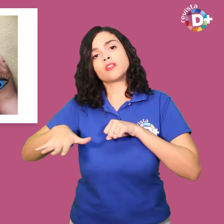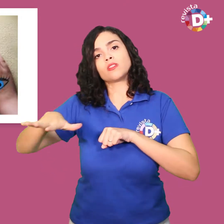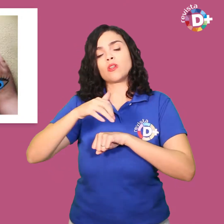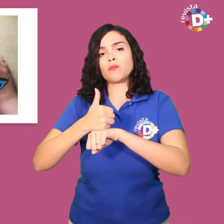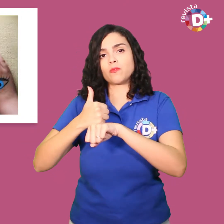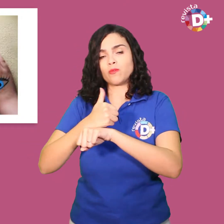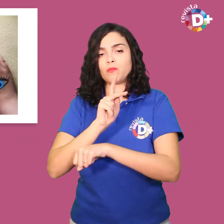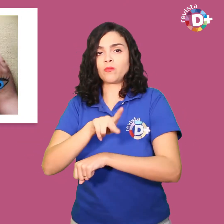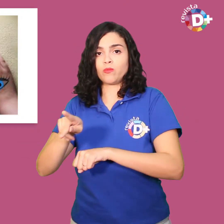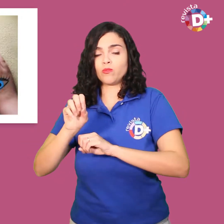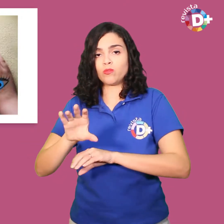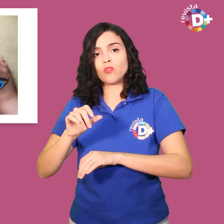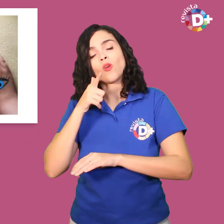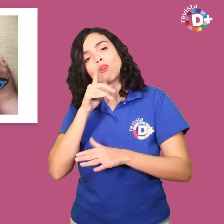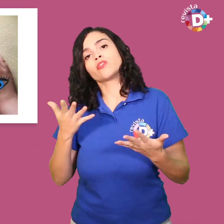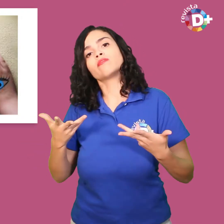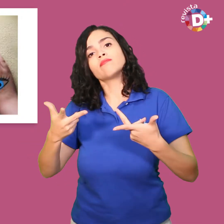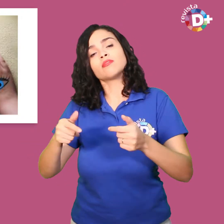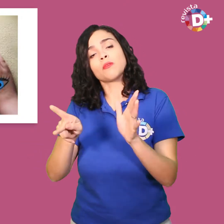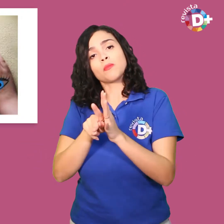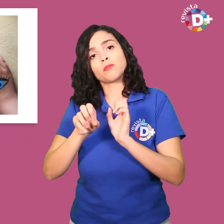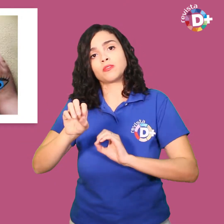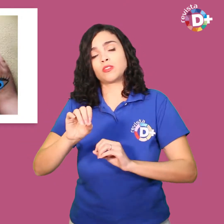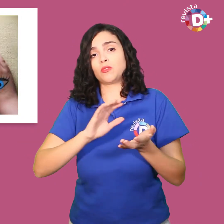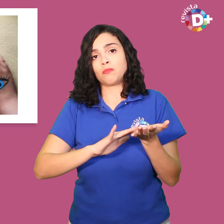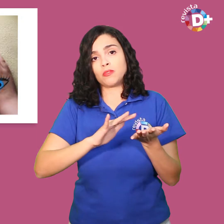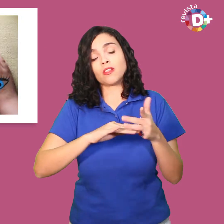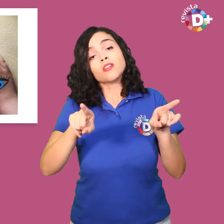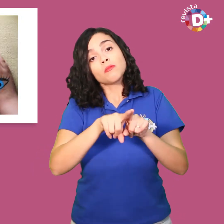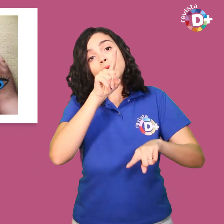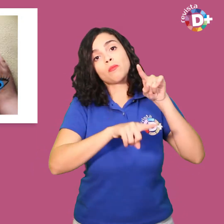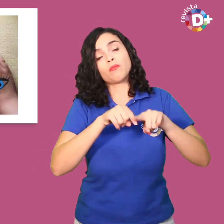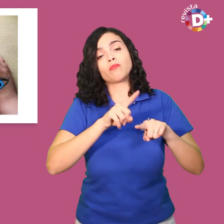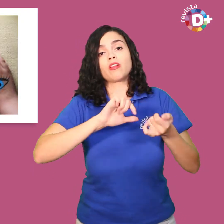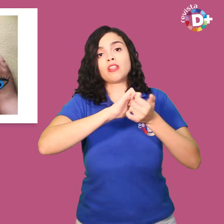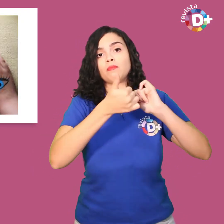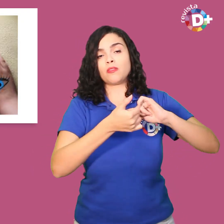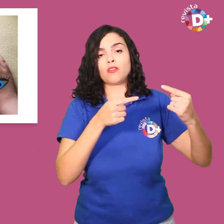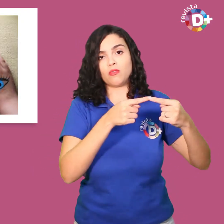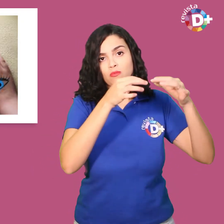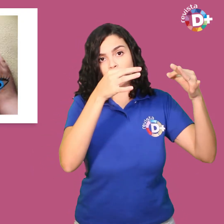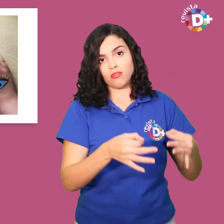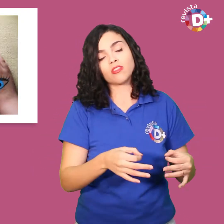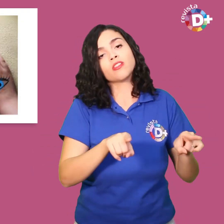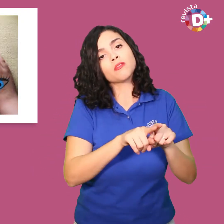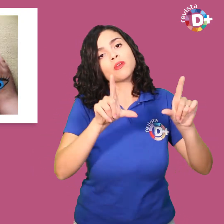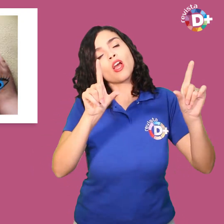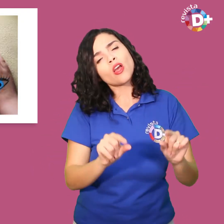que estejam capacitados a exercerem o ensino no sistema Braille e produzirem material adequado; reduzir o custo dos materiais,